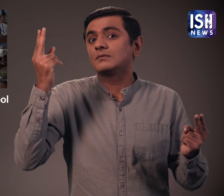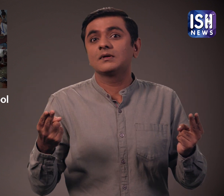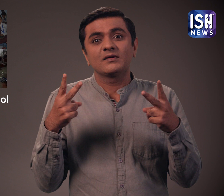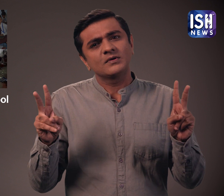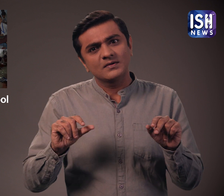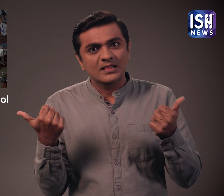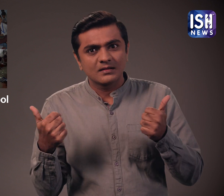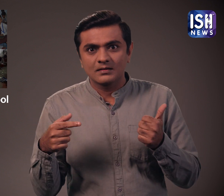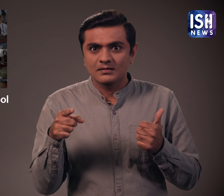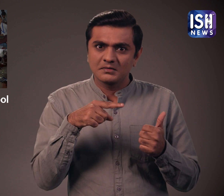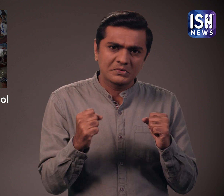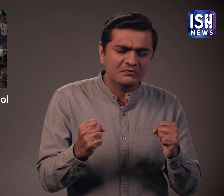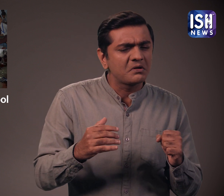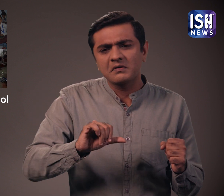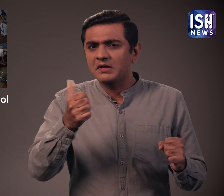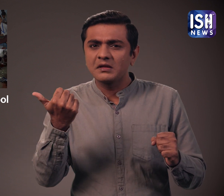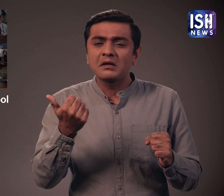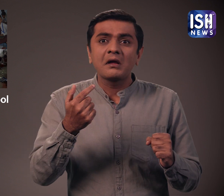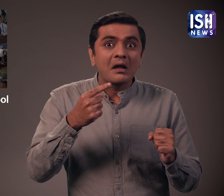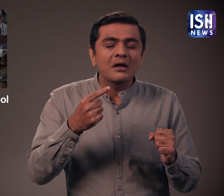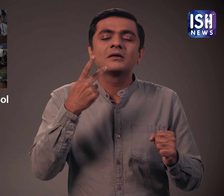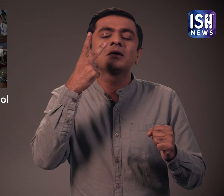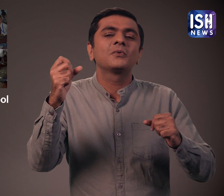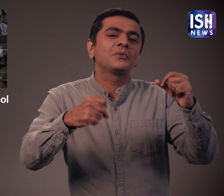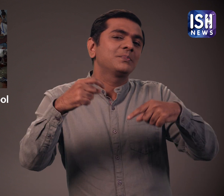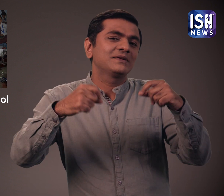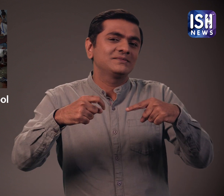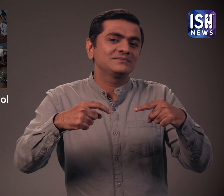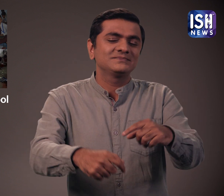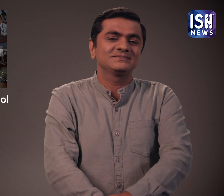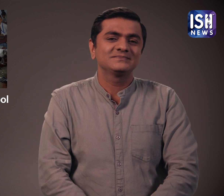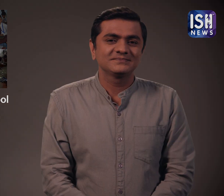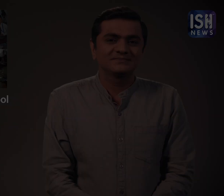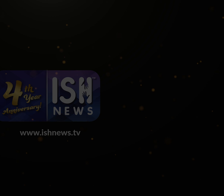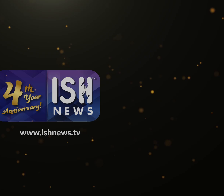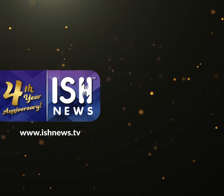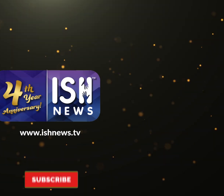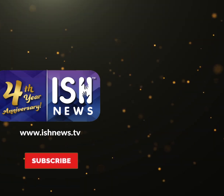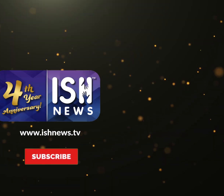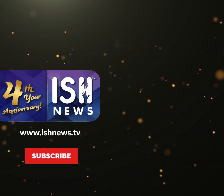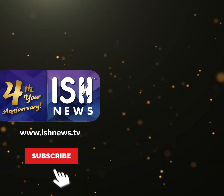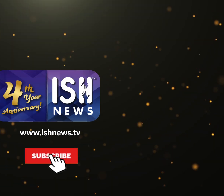कर सकते हैं हमें कमेंट्स में बताईए अलग-अलग-अलग